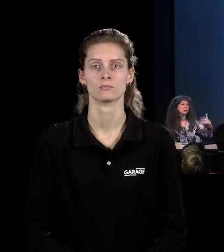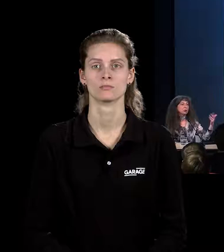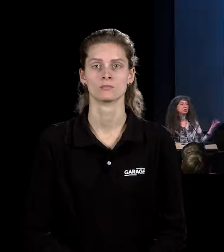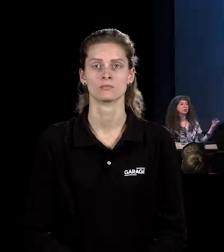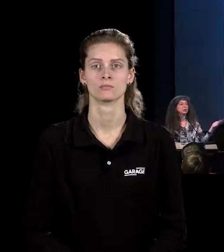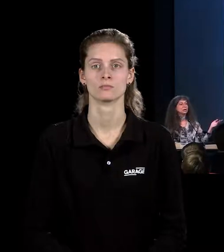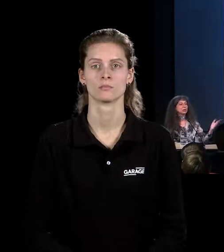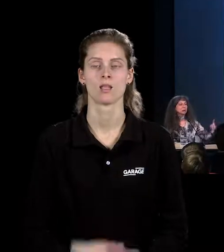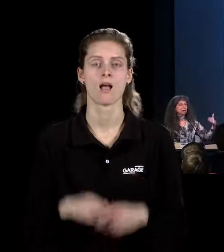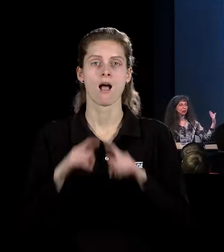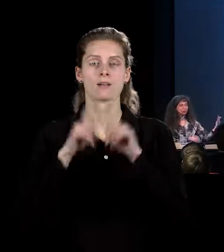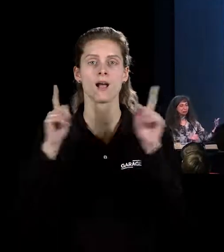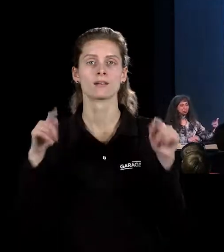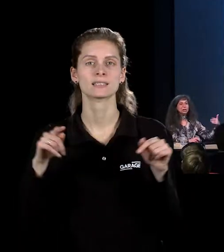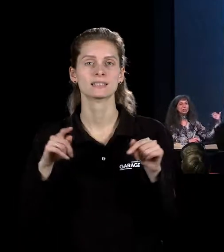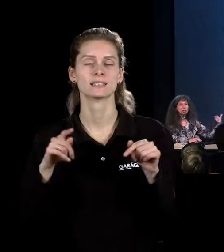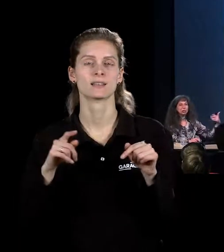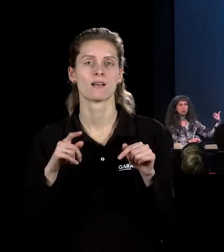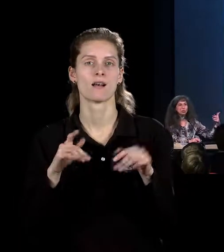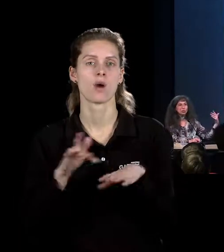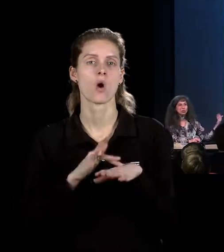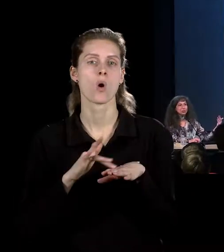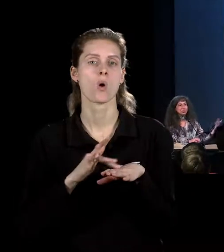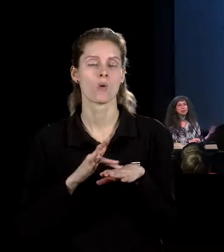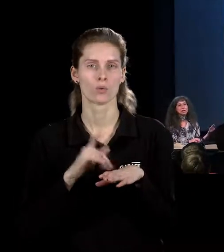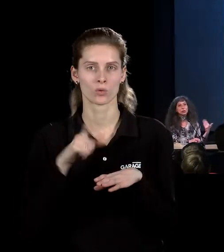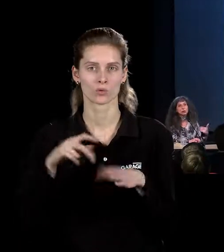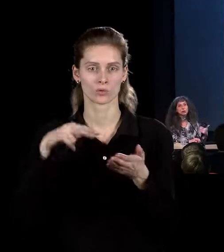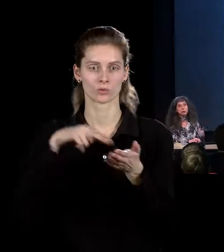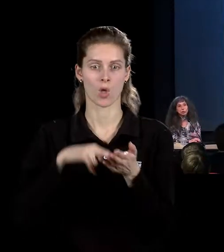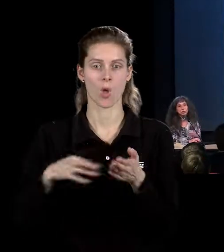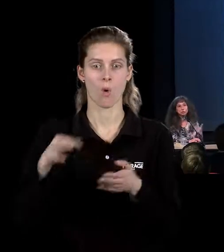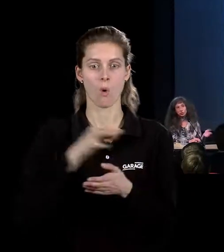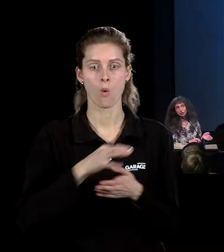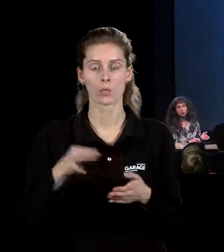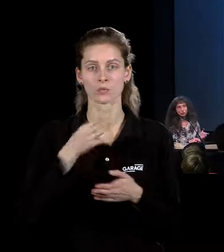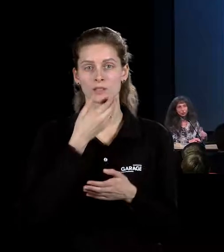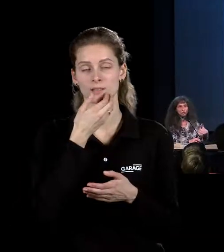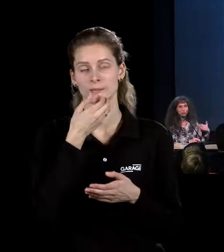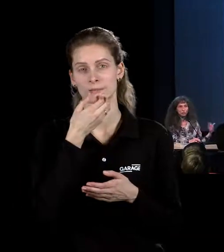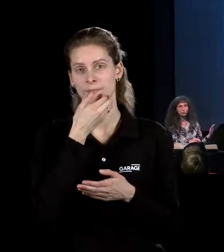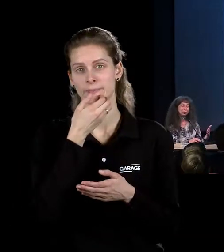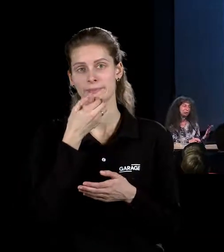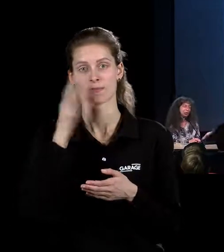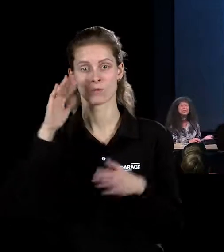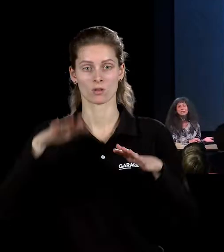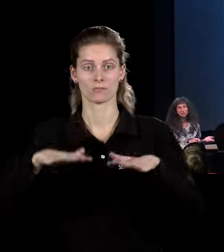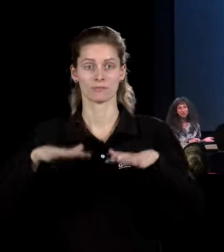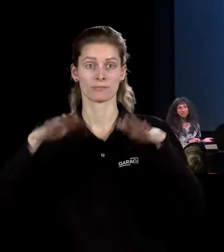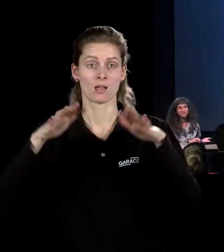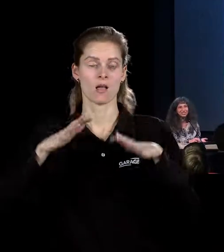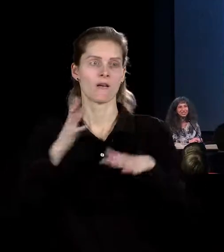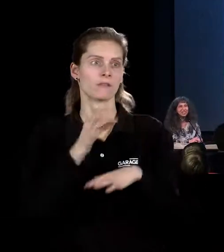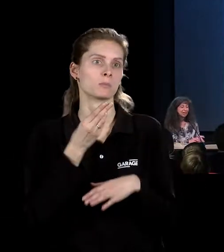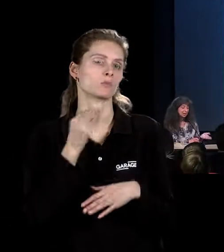этих обнаженных людей, которые стоят в озере, поднимая уровень воды в нем, картинка, в которой уже не было ничего шокирующего, которая, наоборот, была очень красивая